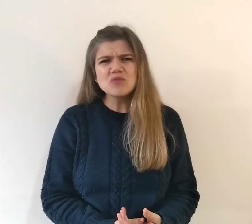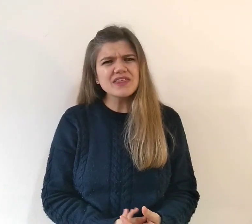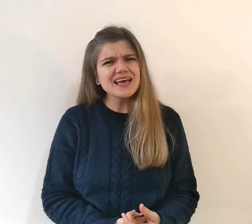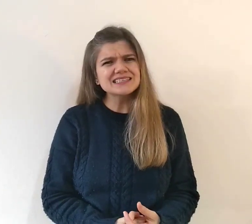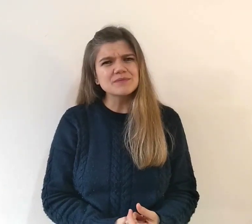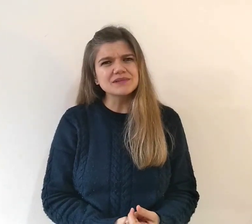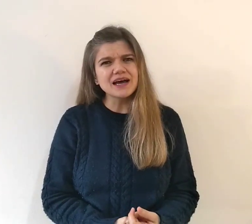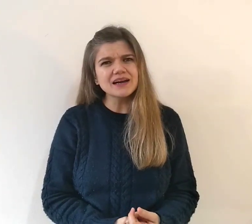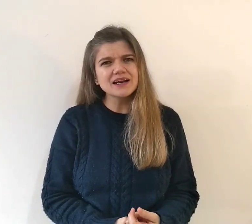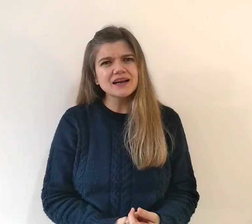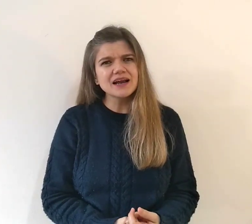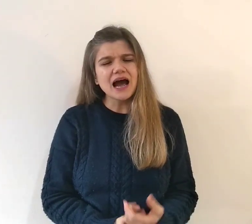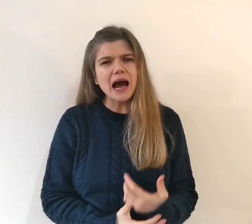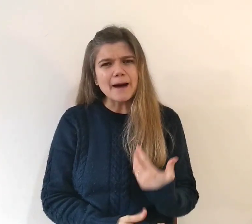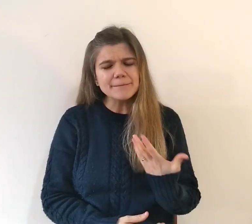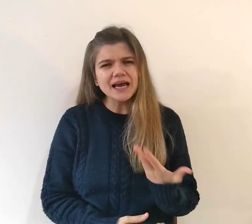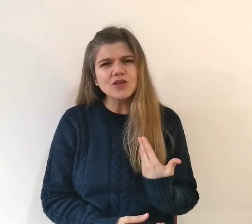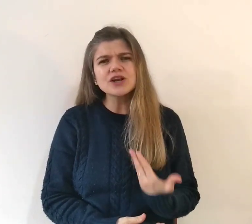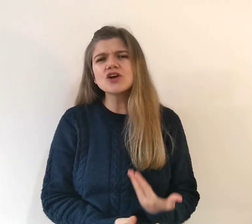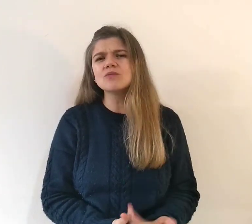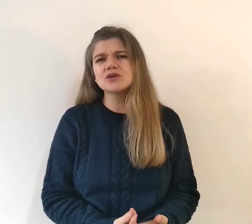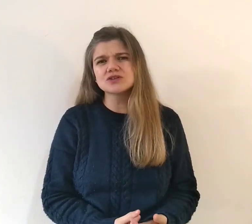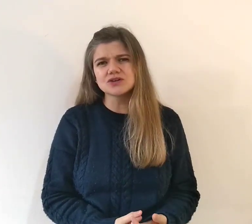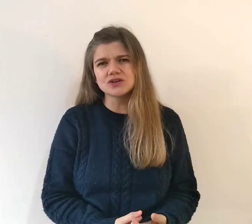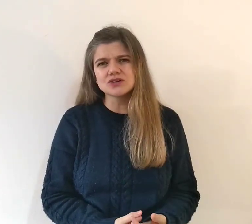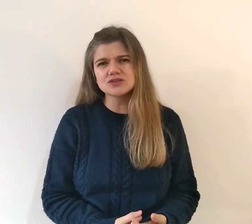puede aceptar a pecadores como nosotros?